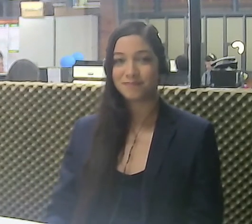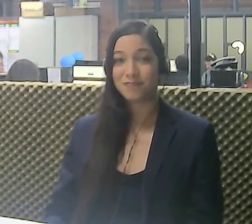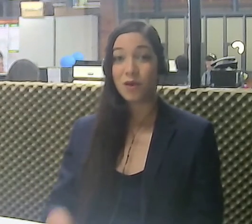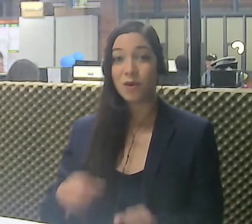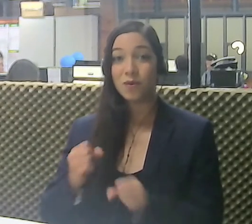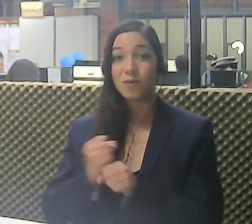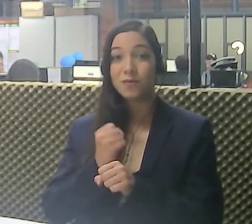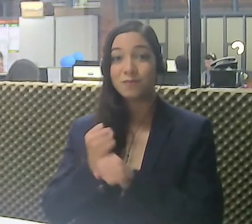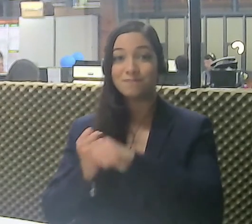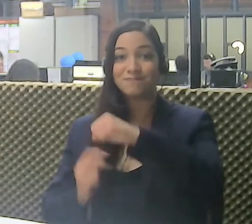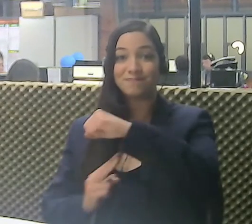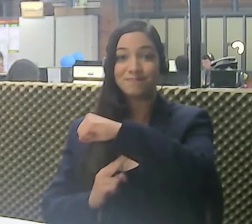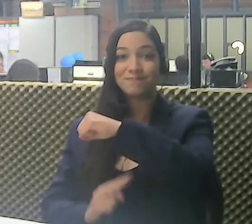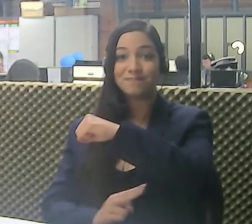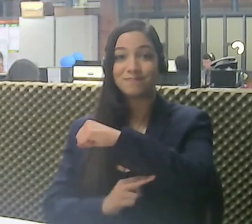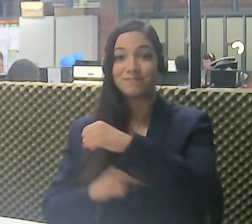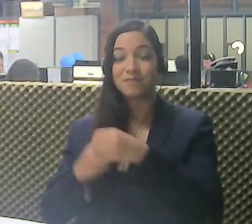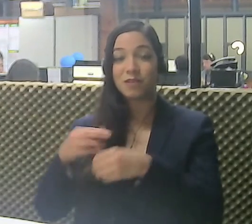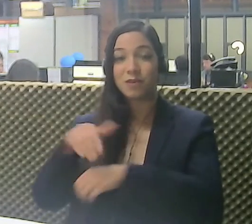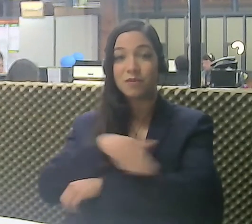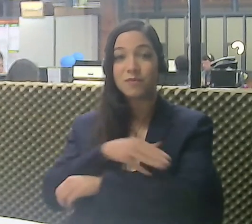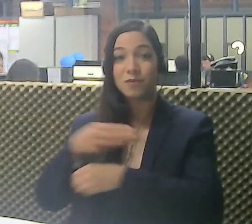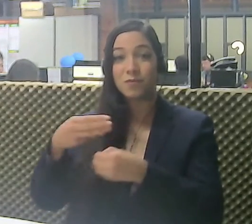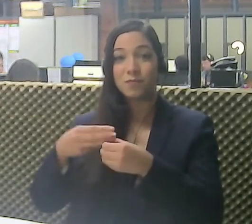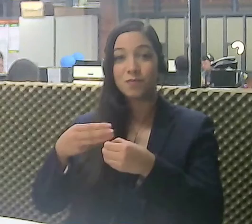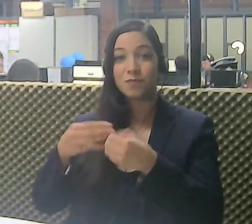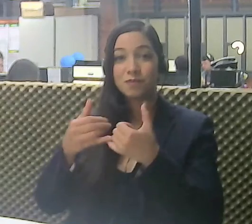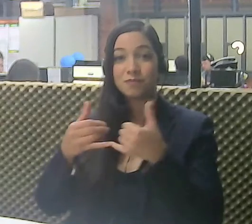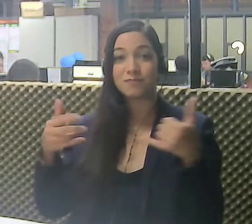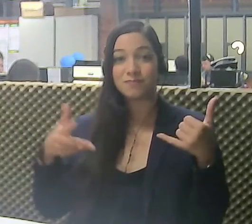Obra do viaduto da Avenida dos Municípios é inaugurada.